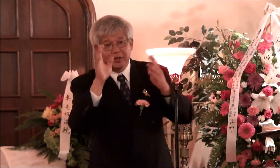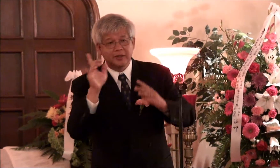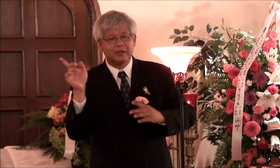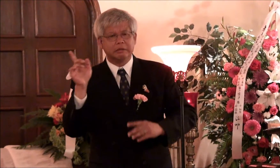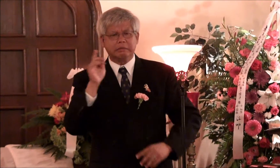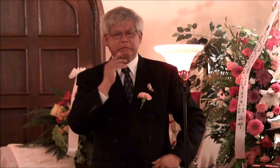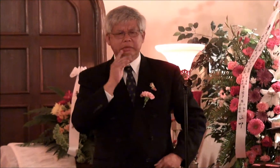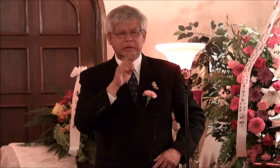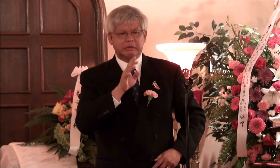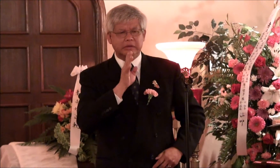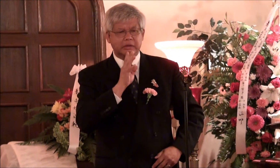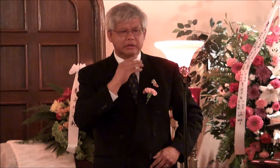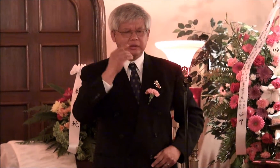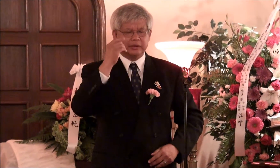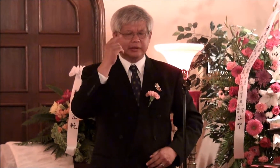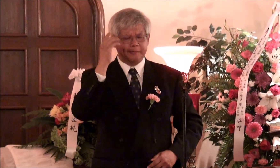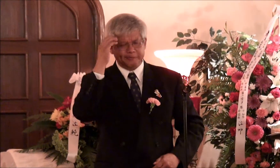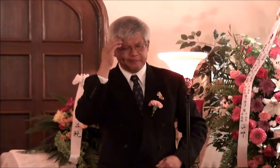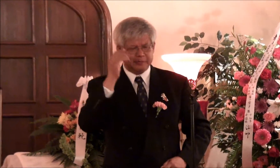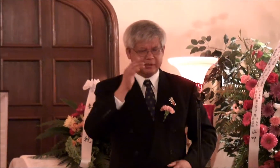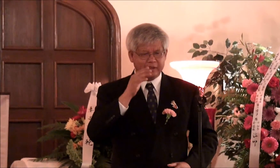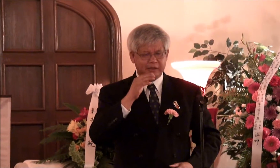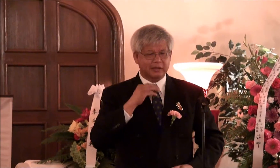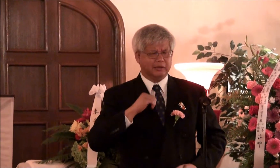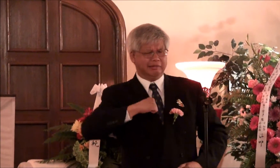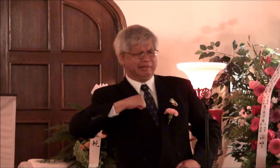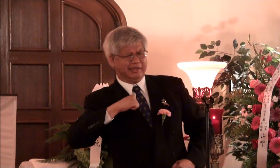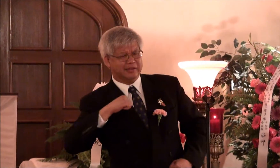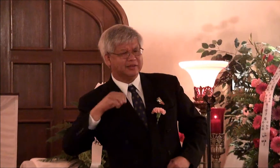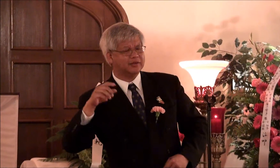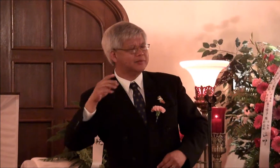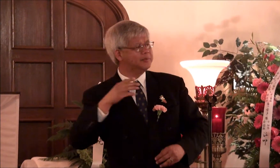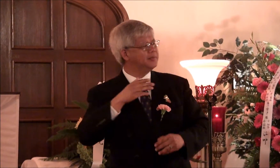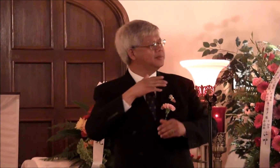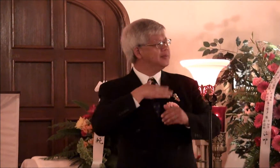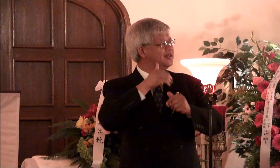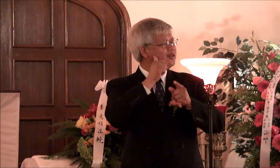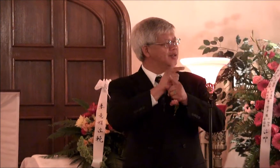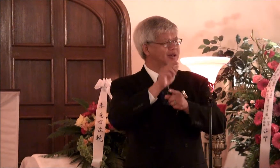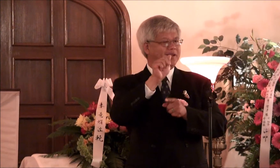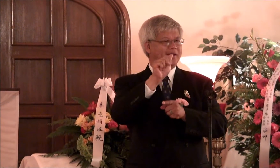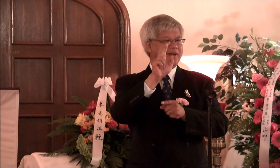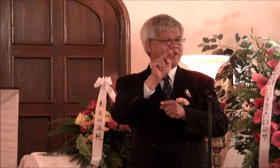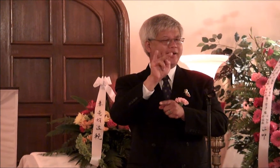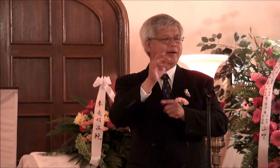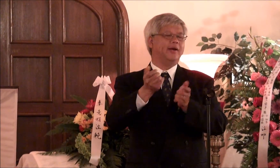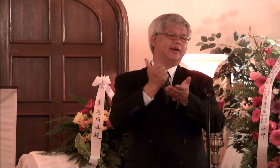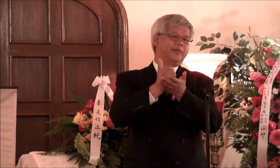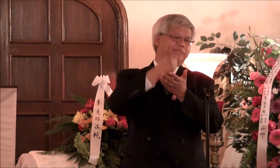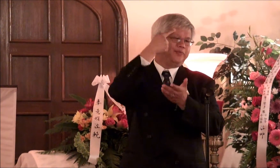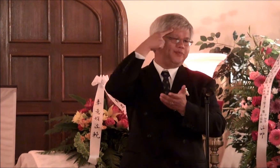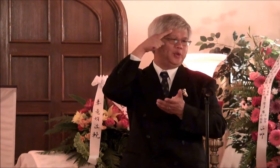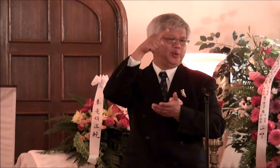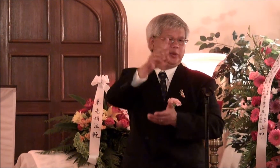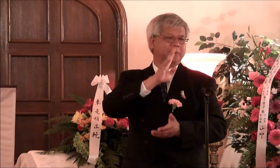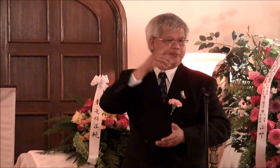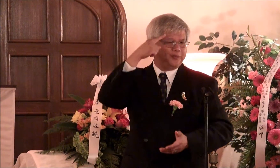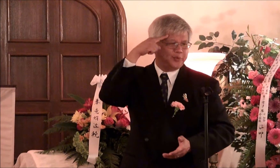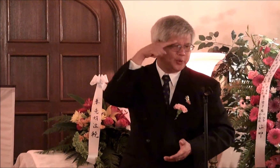life. 佢咧就雖然有病痛，但係都想過一個正常嘅生活。 Sometimes my father did have trouble trying to communicate for